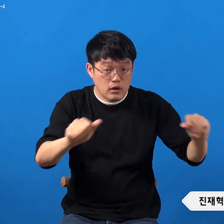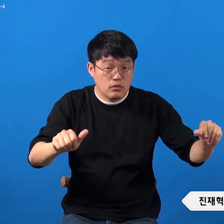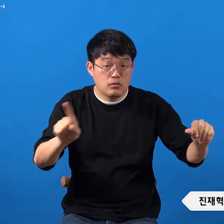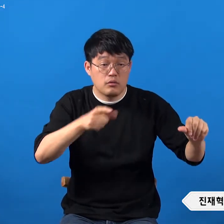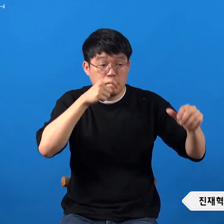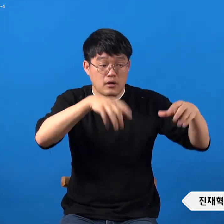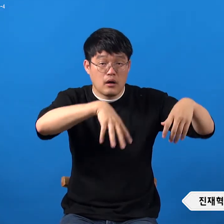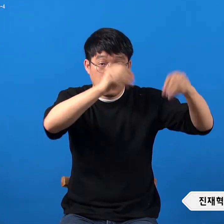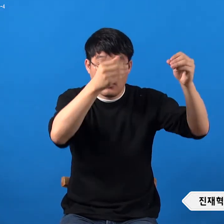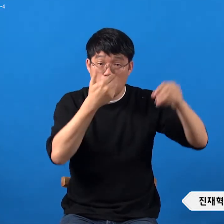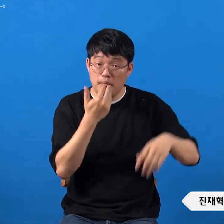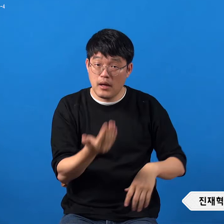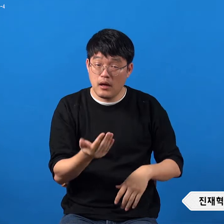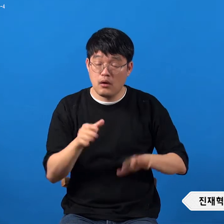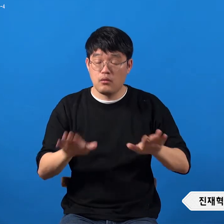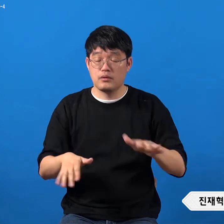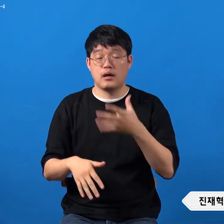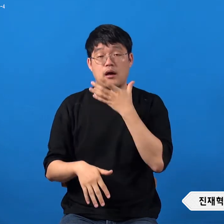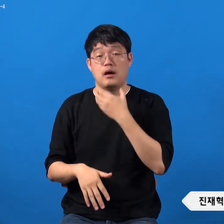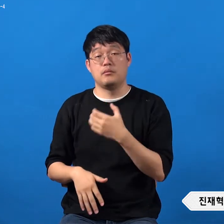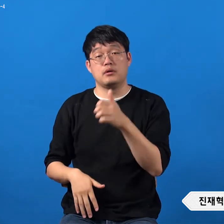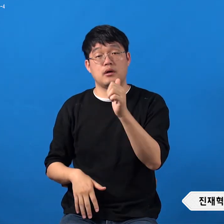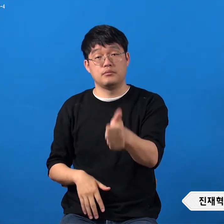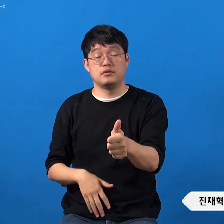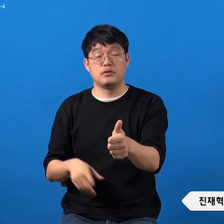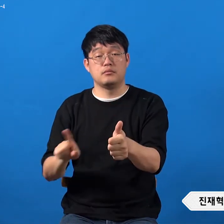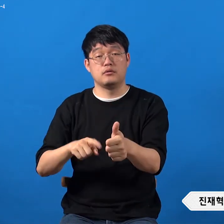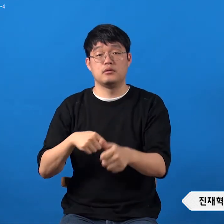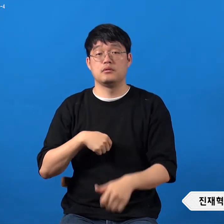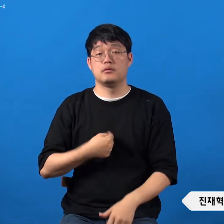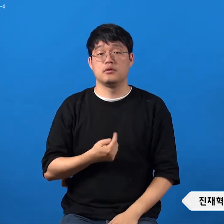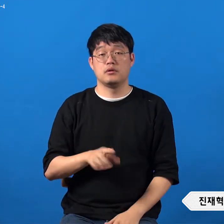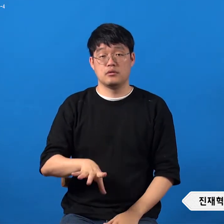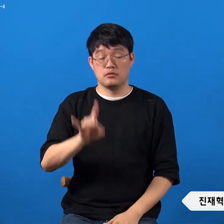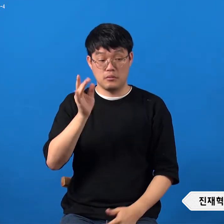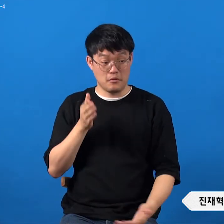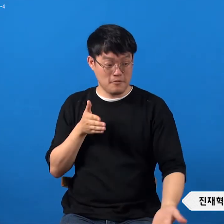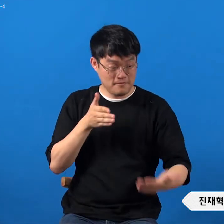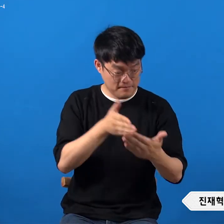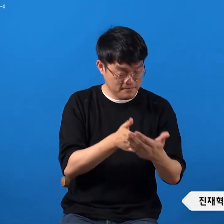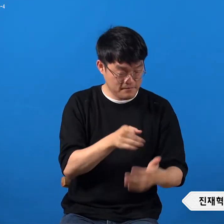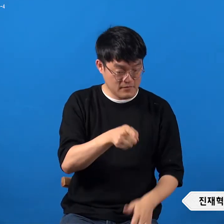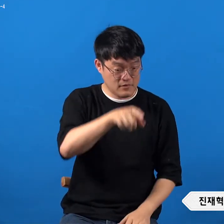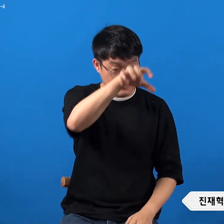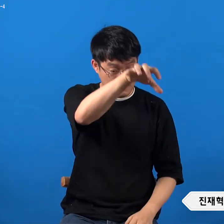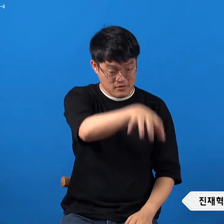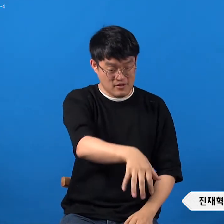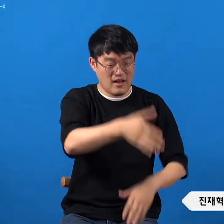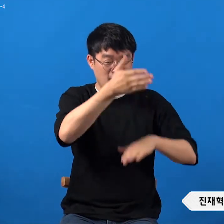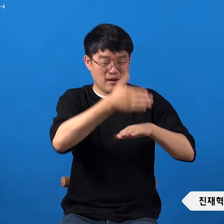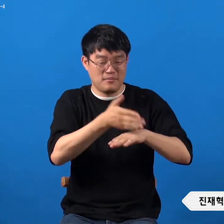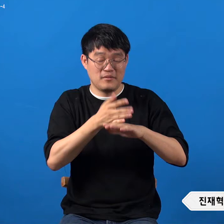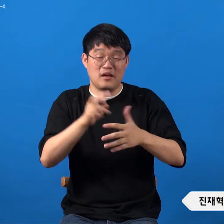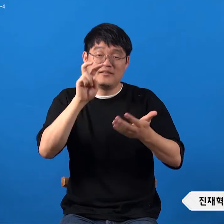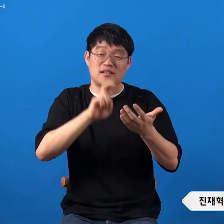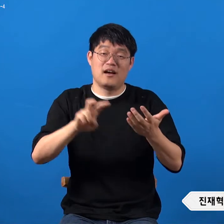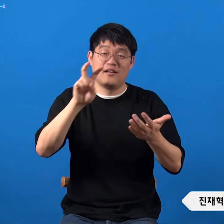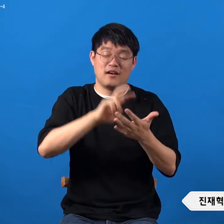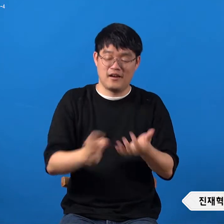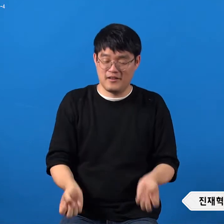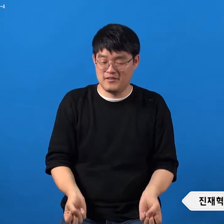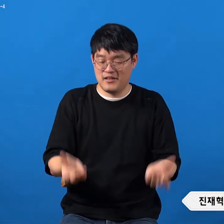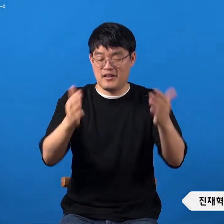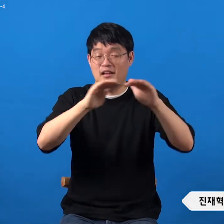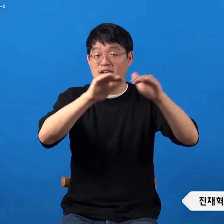있습니까? 오늘 아브라함은 자기가 처음 도착한 그곳에 감사와 찬양의